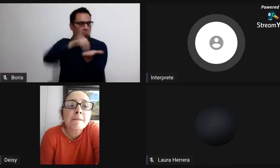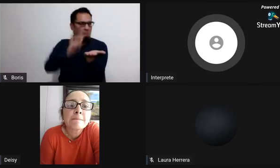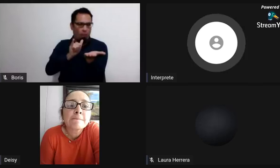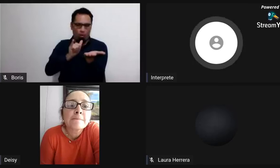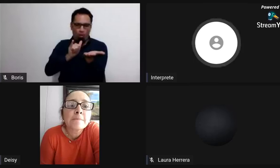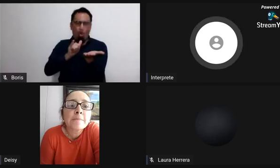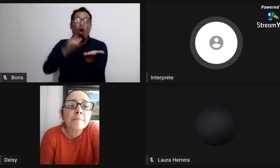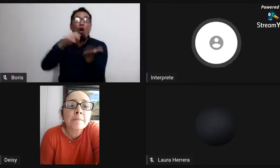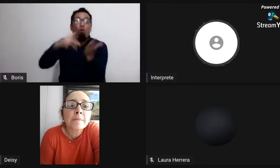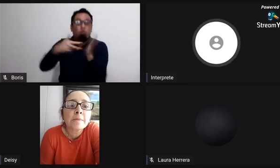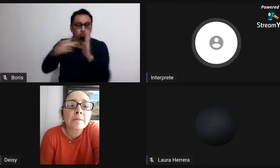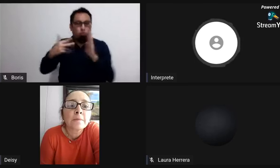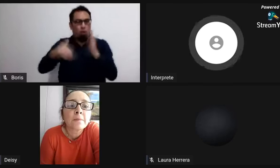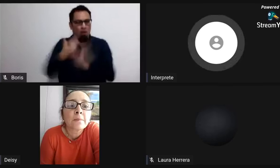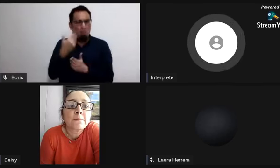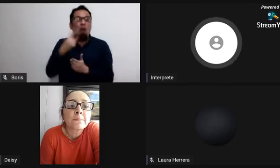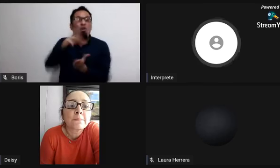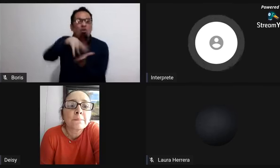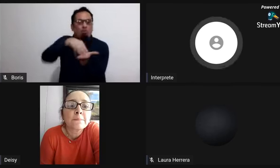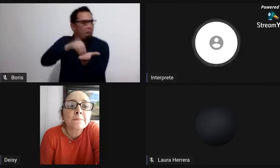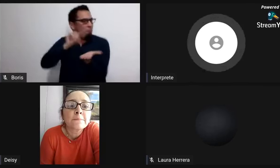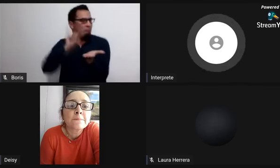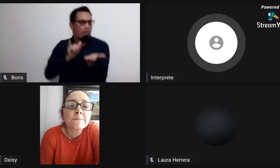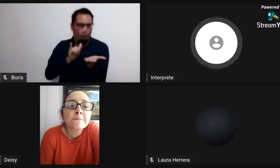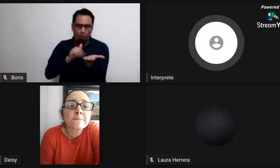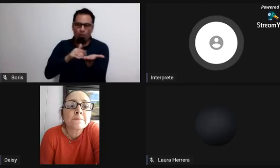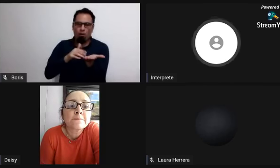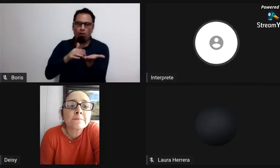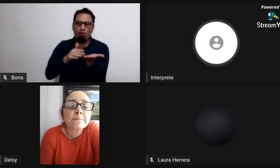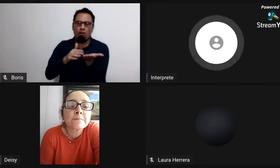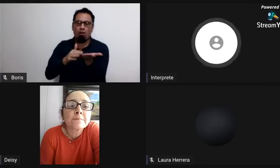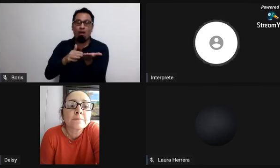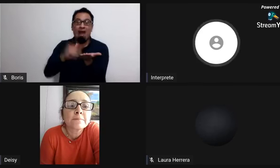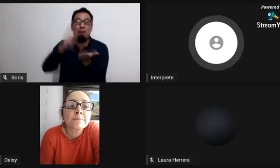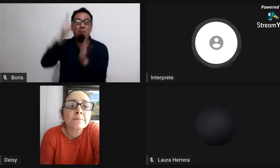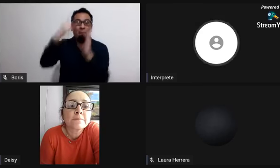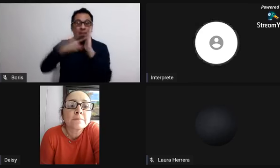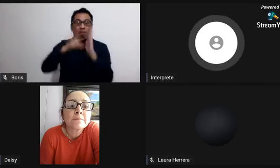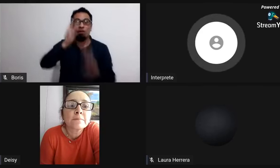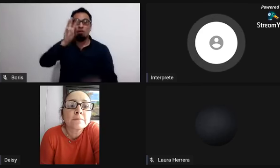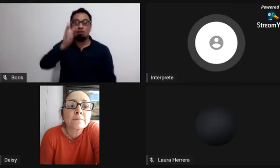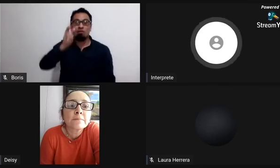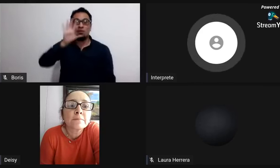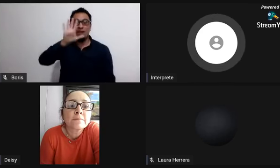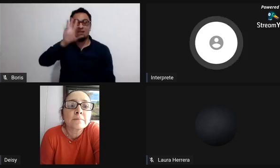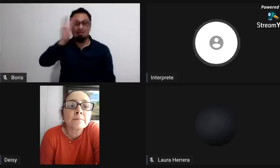muere, fallece el general Santander, sigue siendo un gobierno centralista, pero después, para el